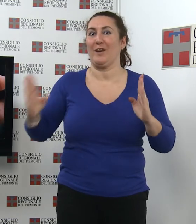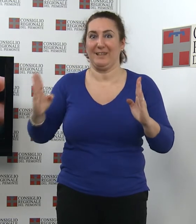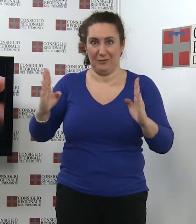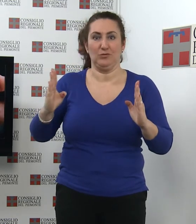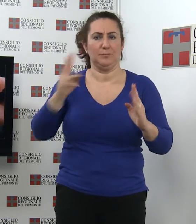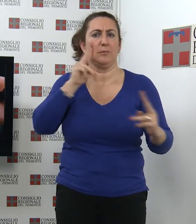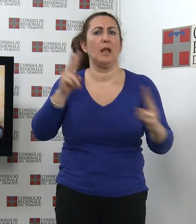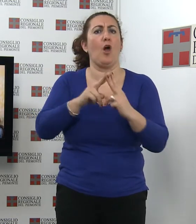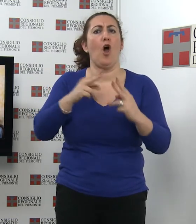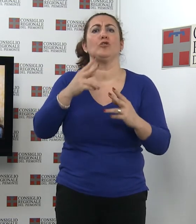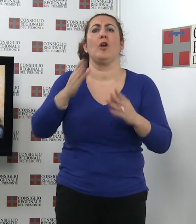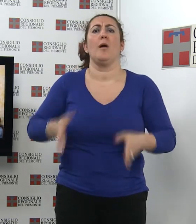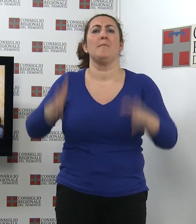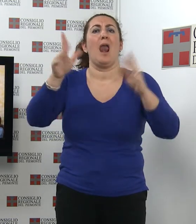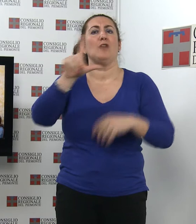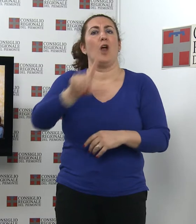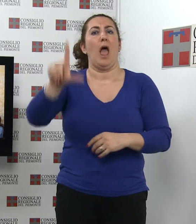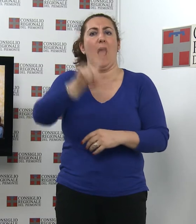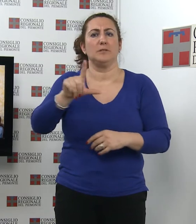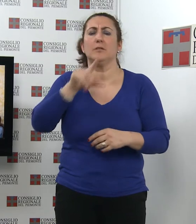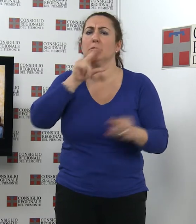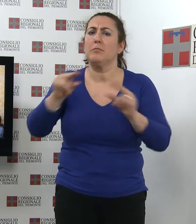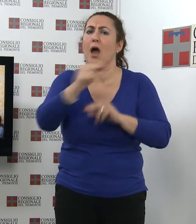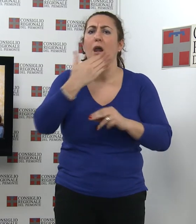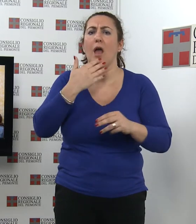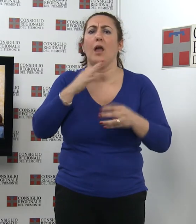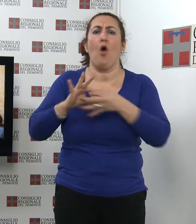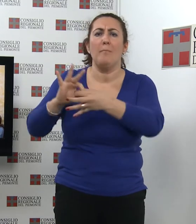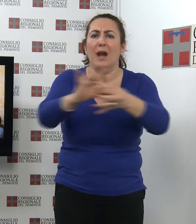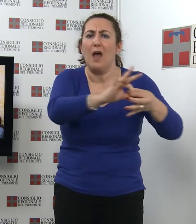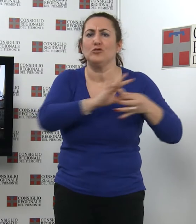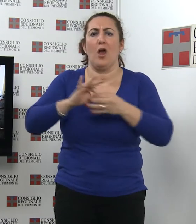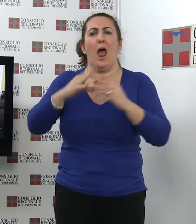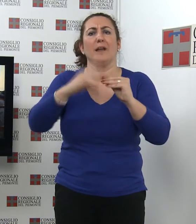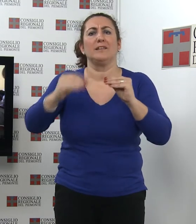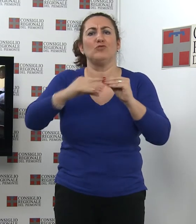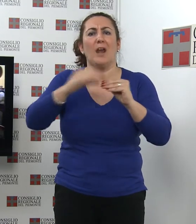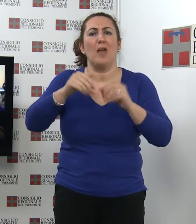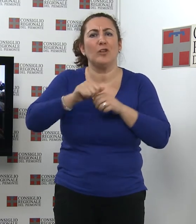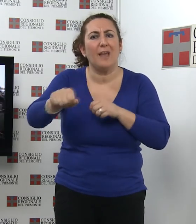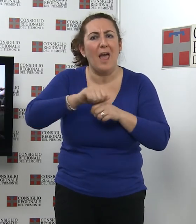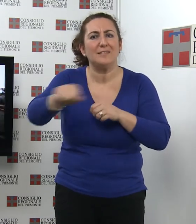anche, tra l'altro, di cooperazione, artigianato tessile, scuola, presenza del Piemonte nel mondo e sacre rappresentazioni